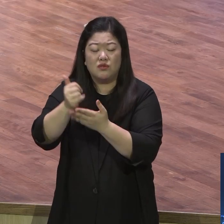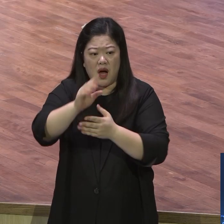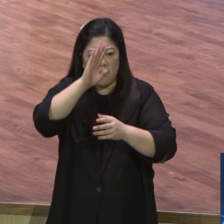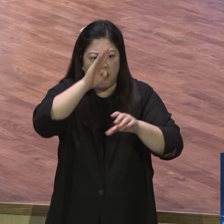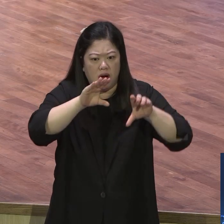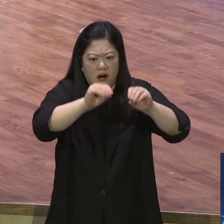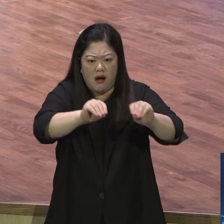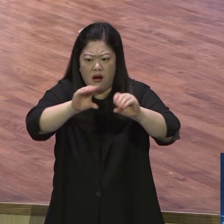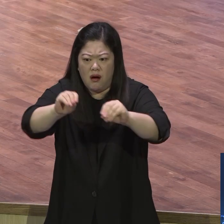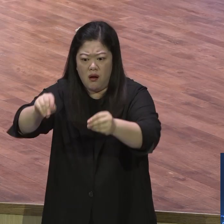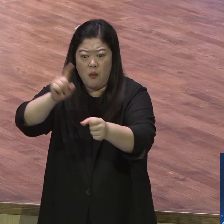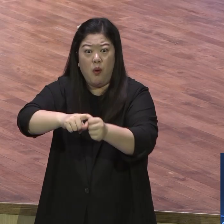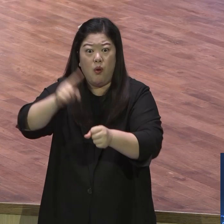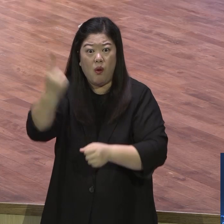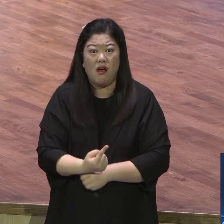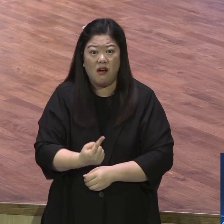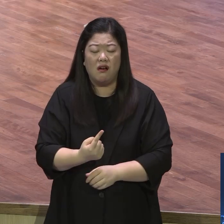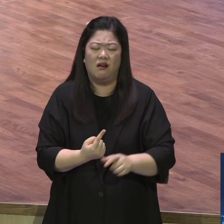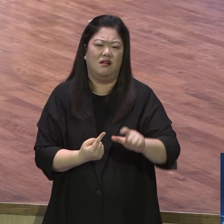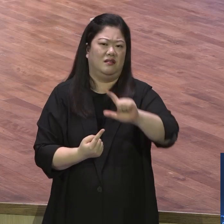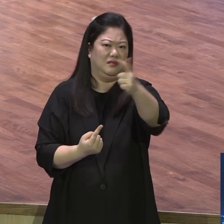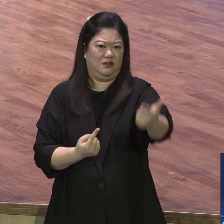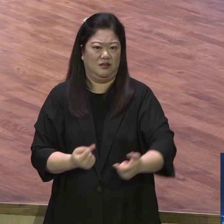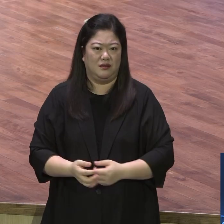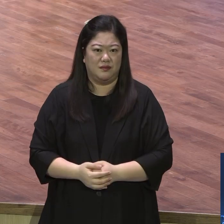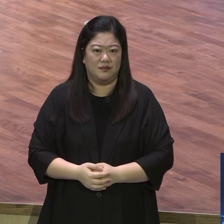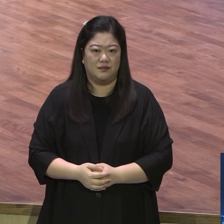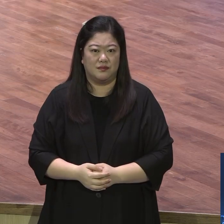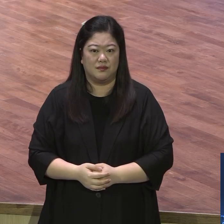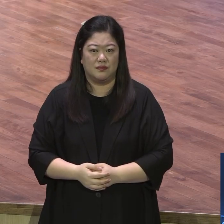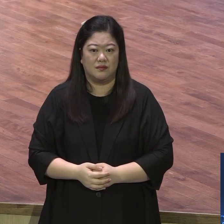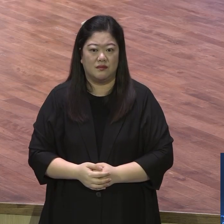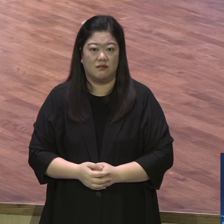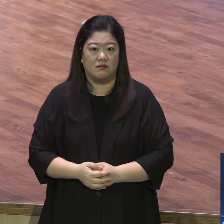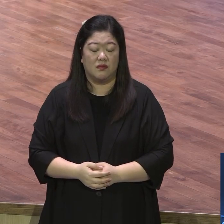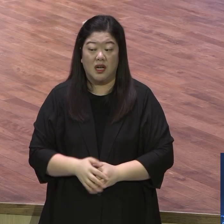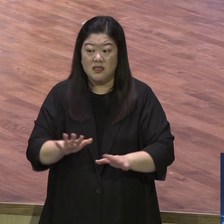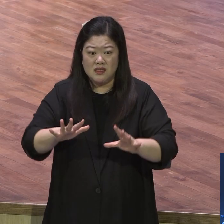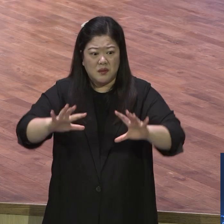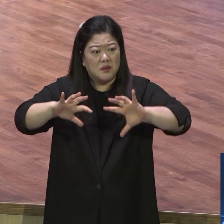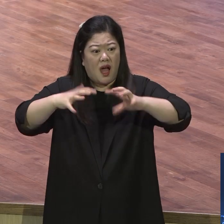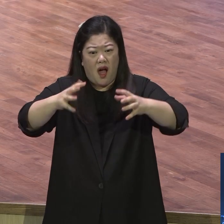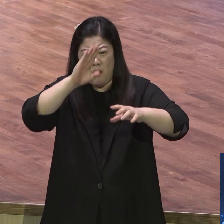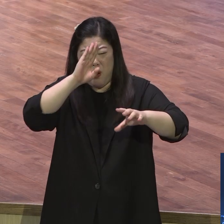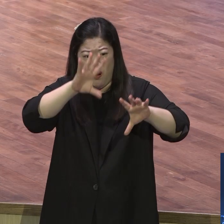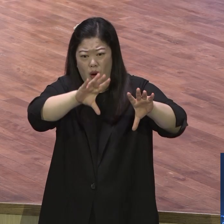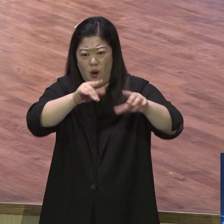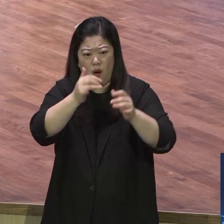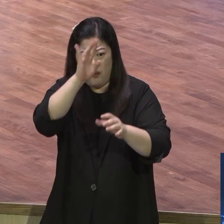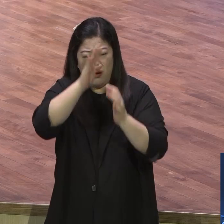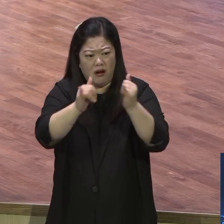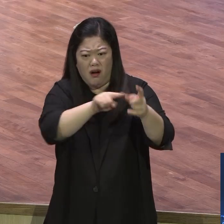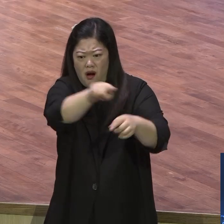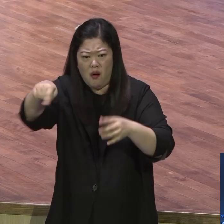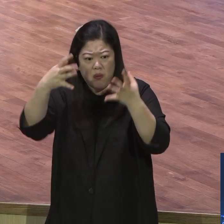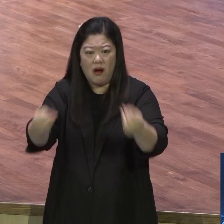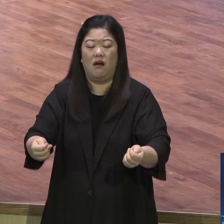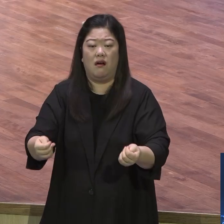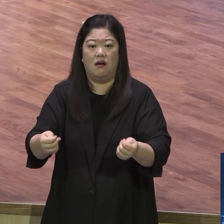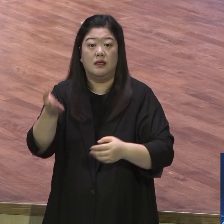병고치러 왔으면 뭐가 지금 얼마나 판자들이 많은데 병고치러 하는 거 아니에요 신적